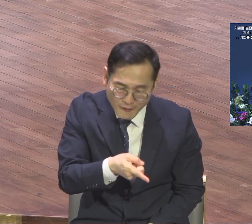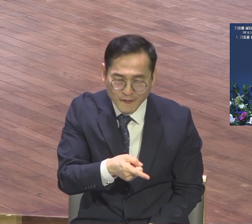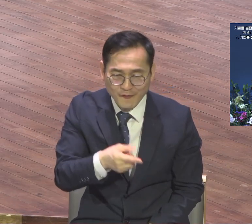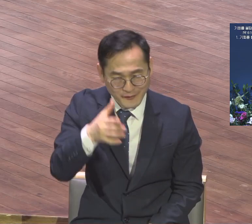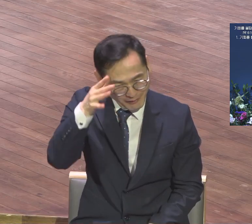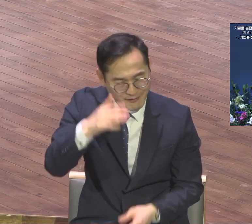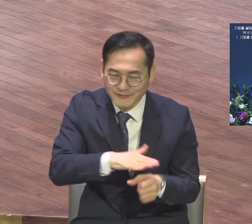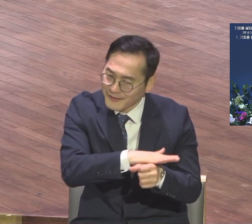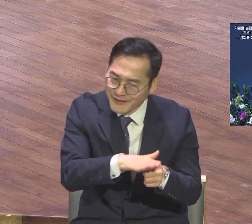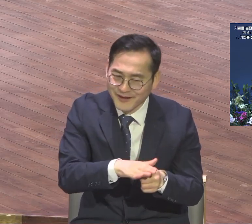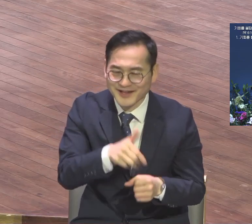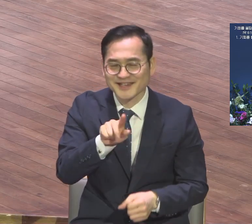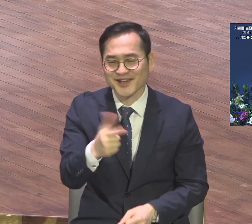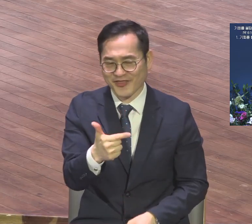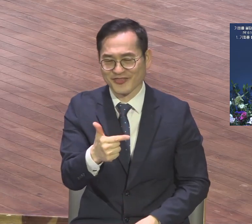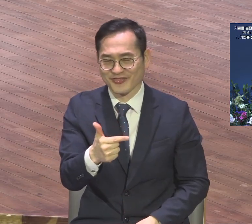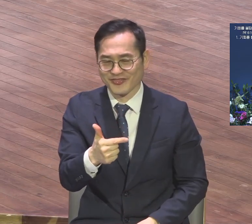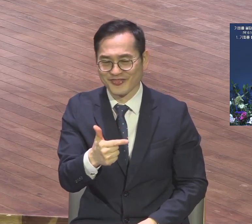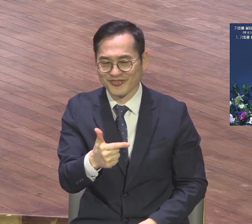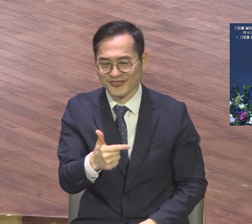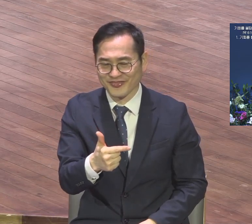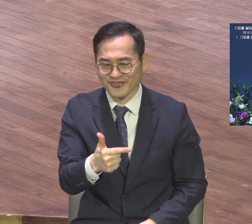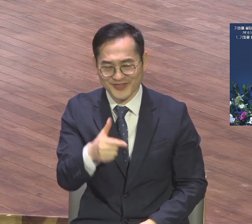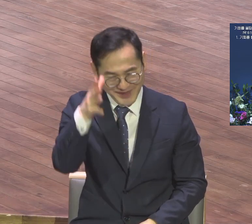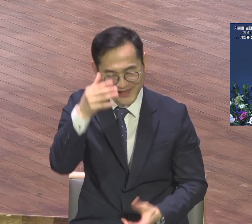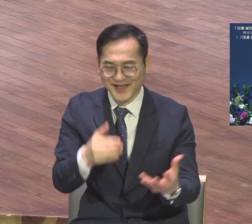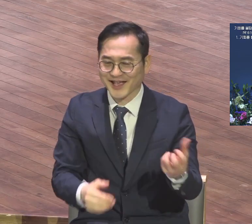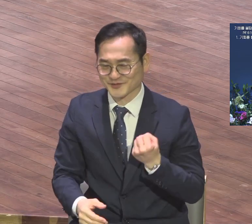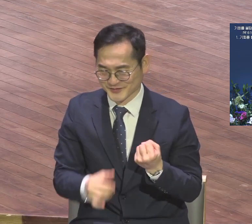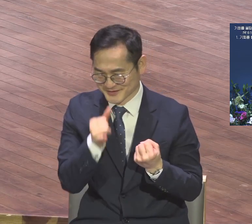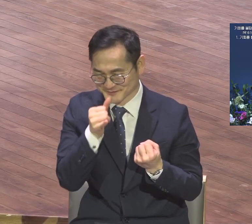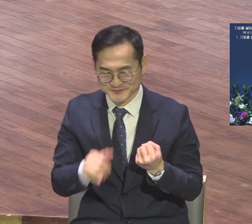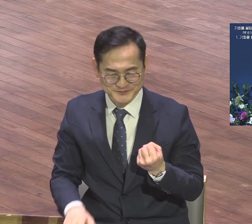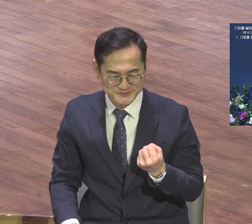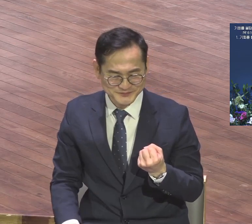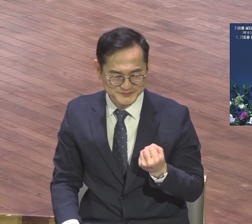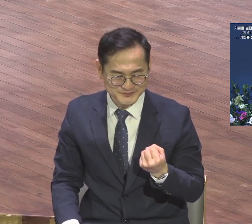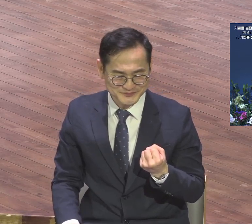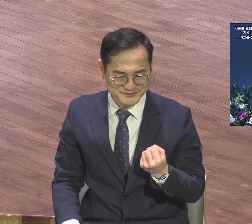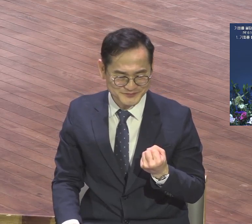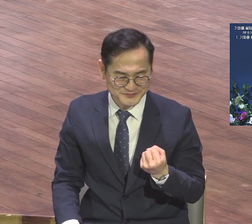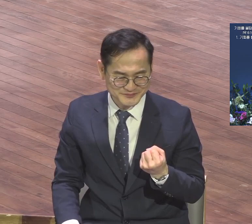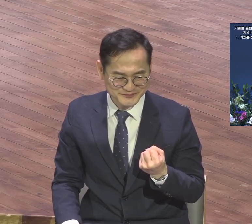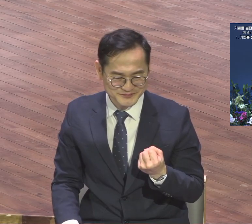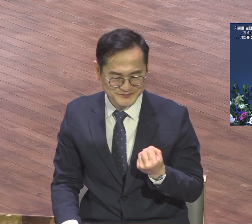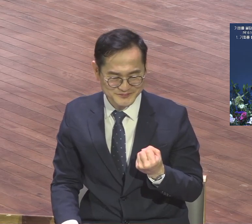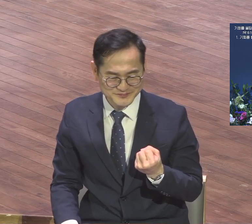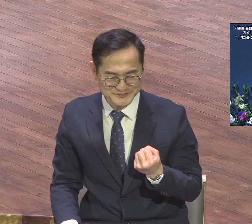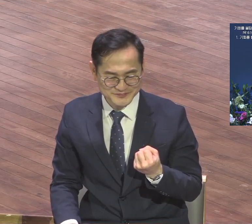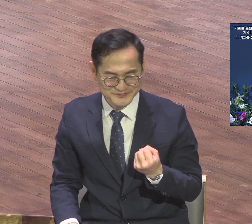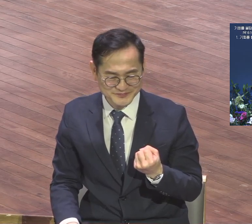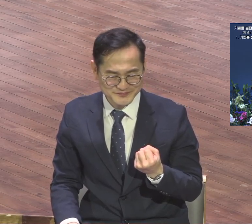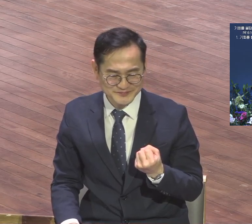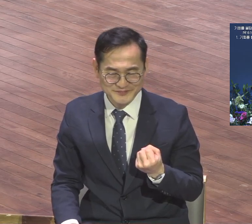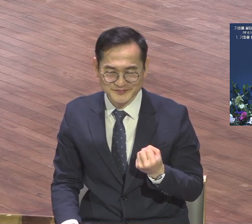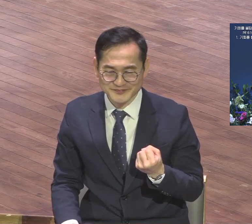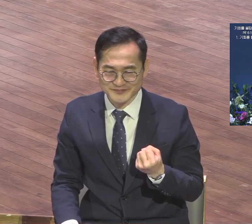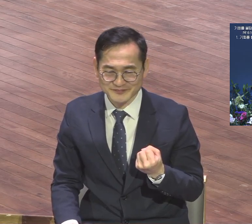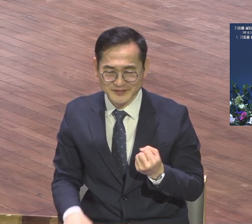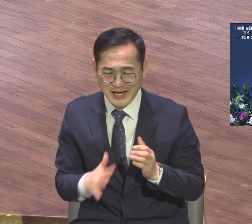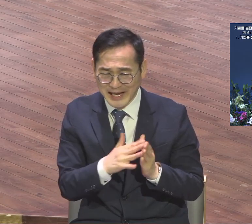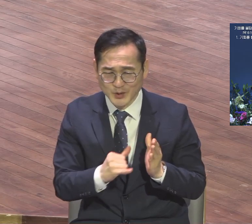무진장 좋아해서 제가 사무실 허스까지 다 키웠는데 이 비서들이 개를 별로 안 좋아가 할 수 없이 내가 양보를